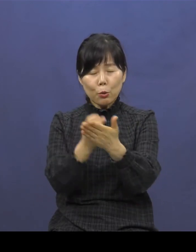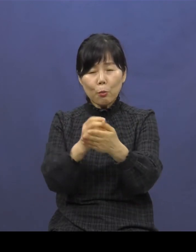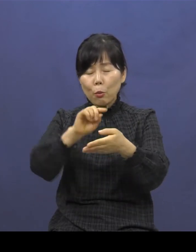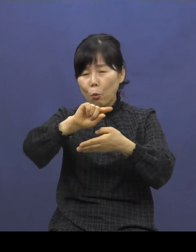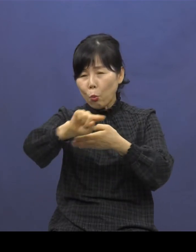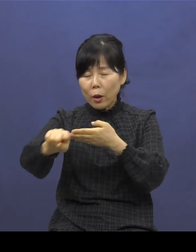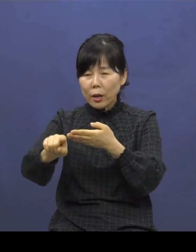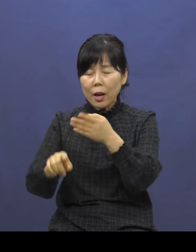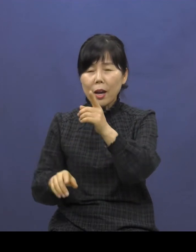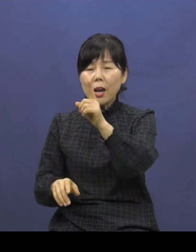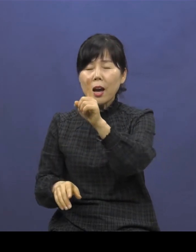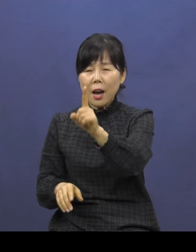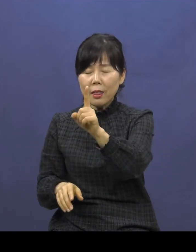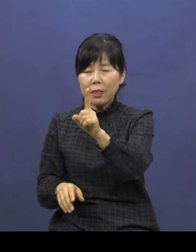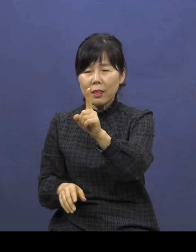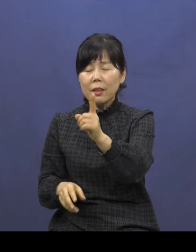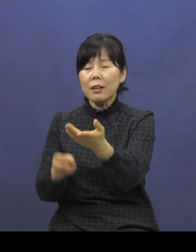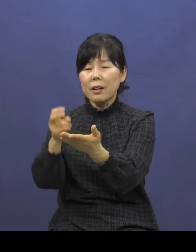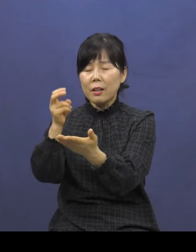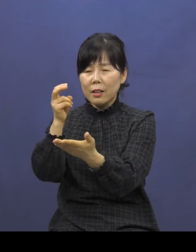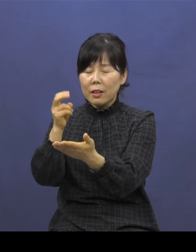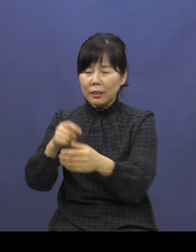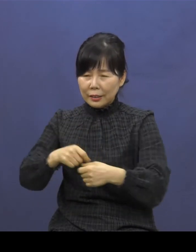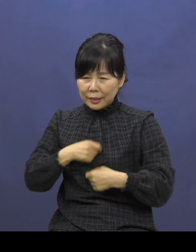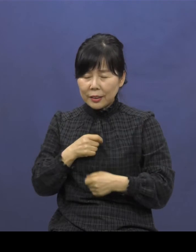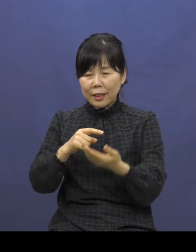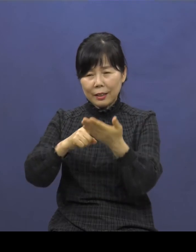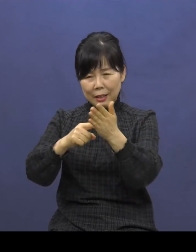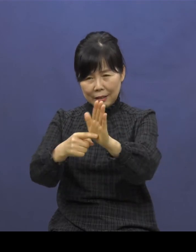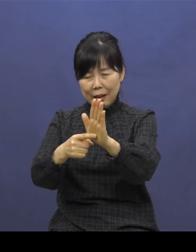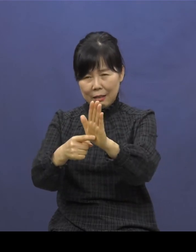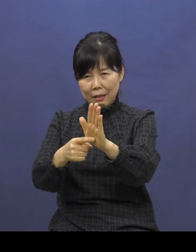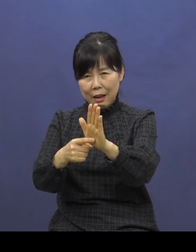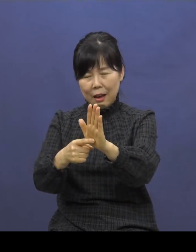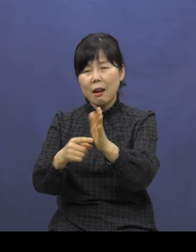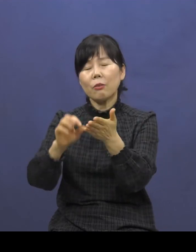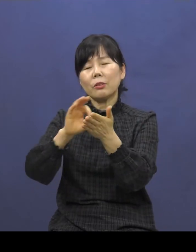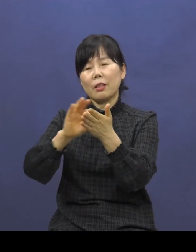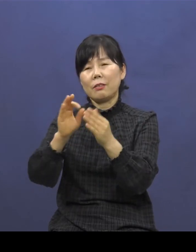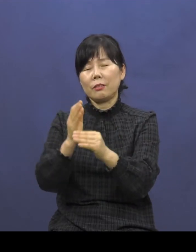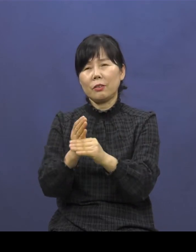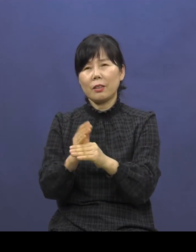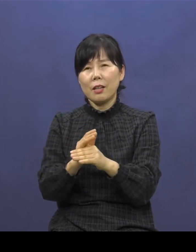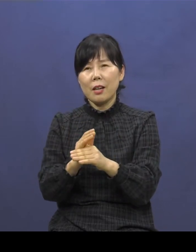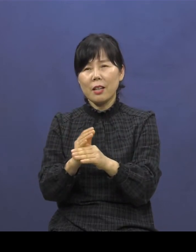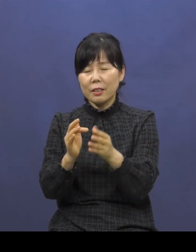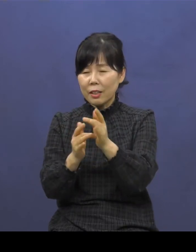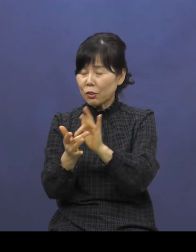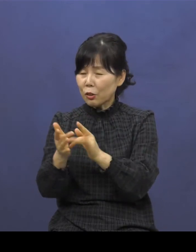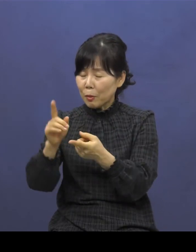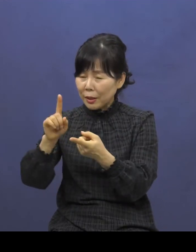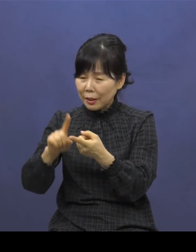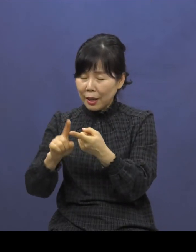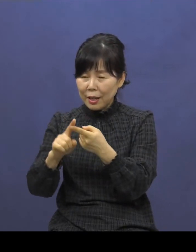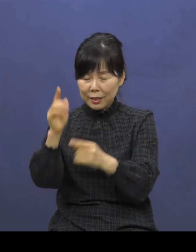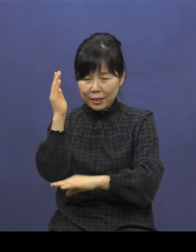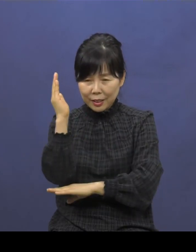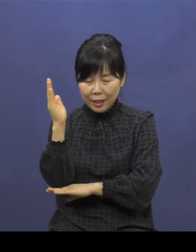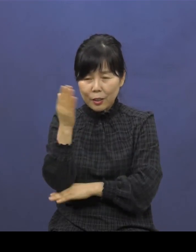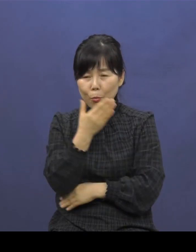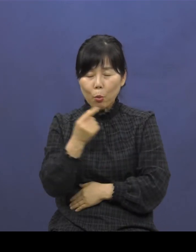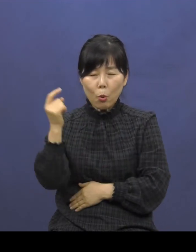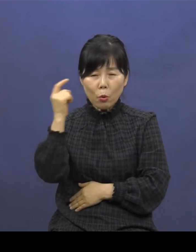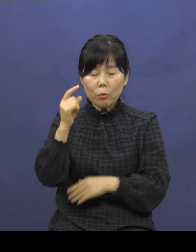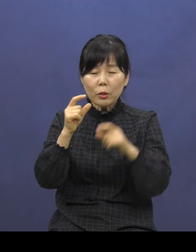율법에 하나님의 한 의가 나타났으니 하면서 나오고 있는 이 이야기. 자, 이렇게 예수님의 이야기,